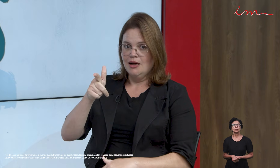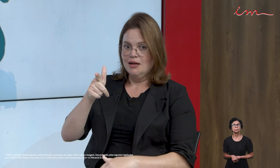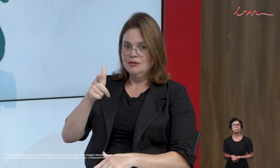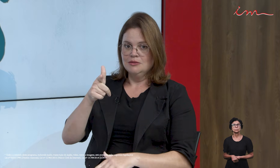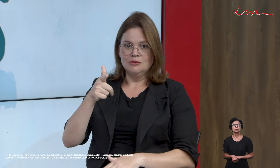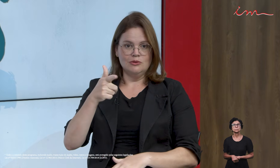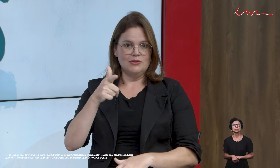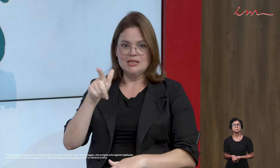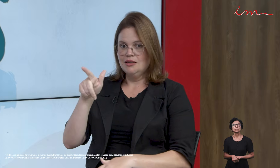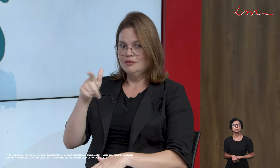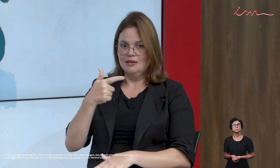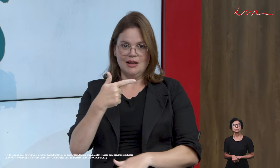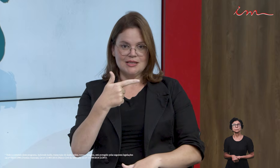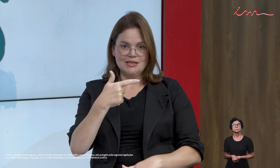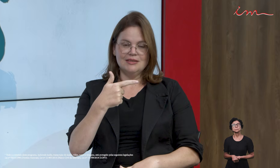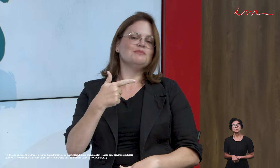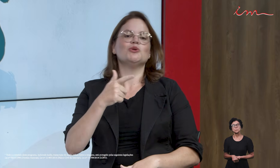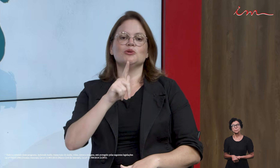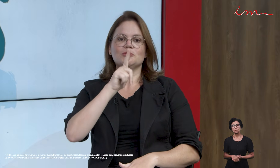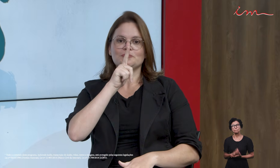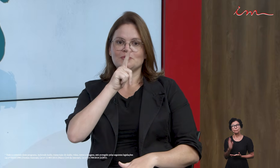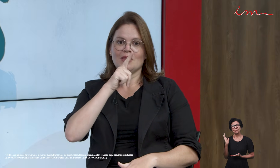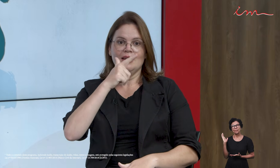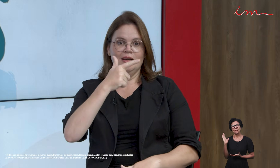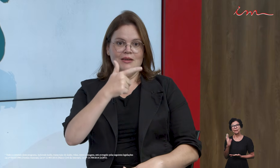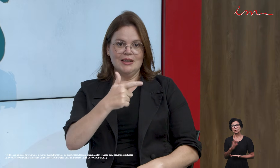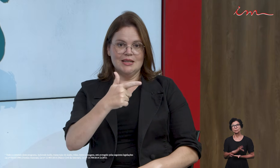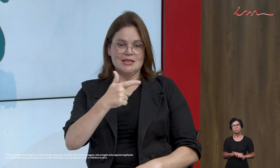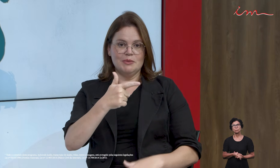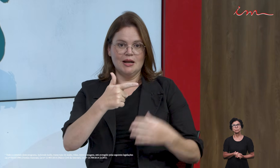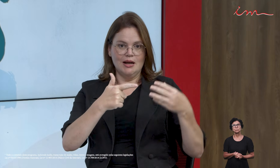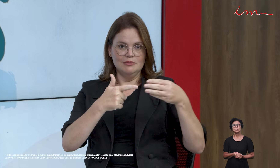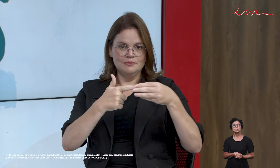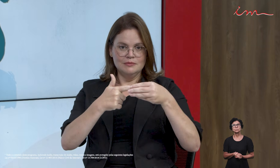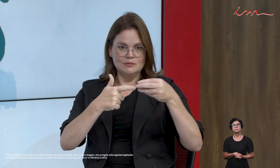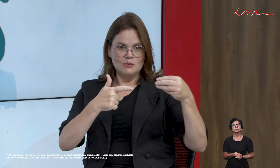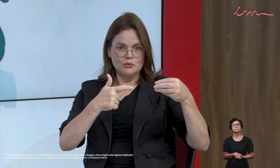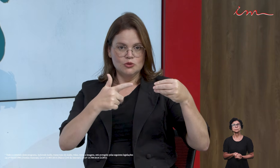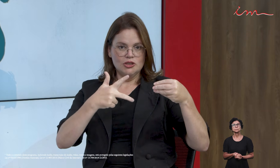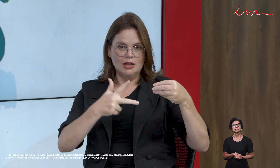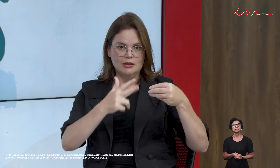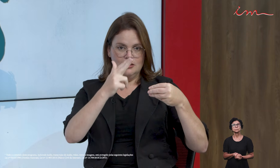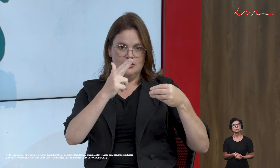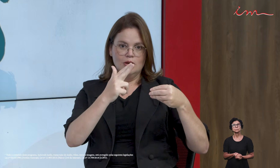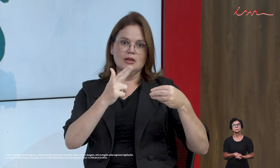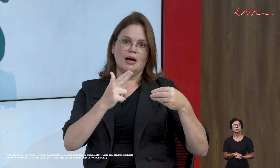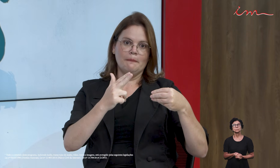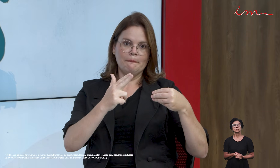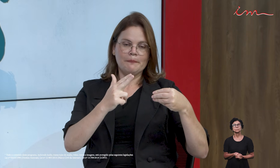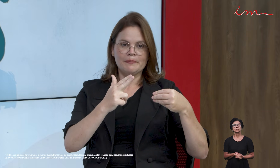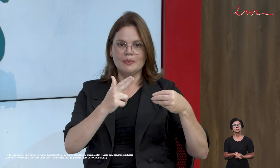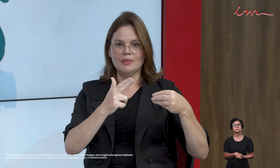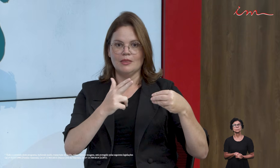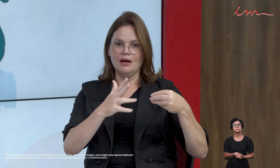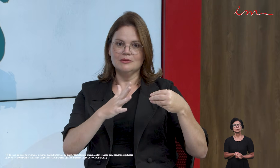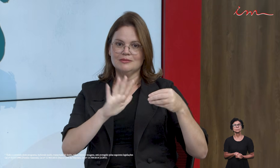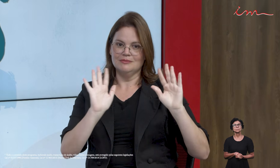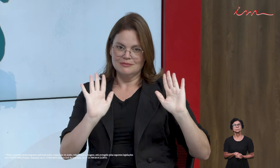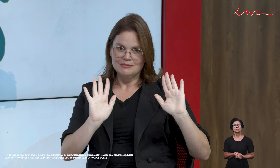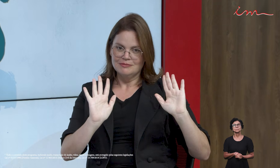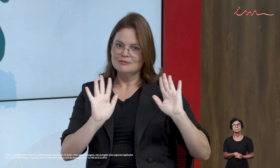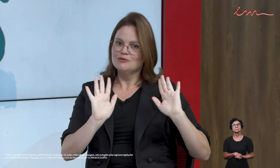para cá. Vou fazer assim, pronto. Vai trazer para cá, puxar e cortar,